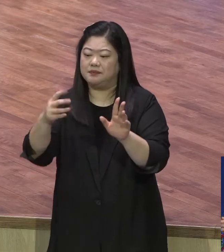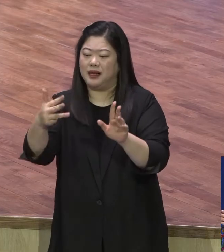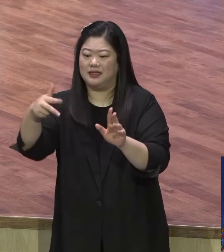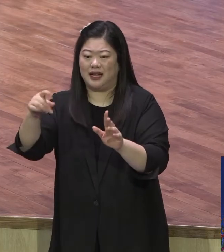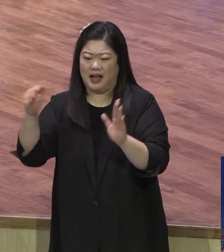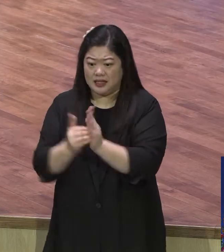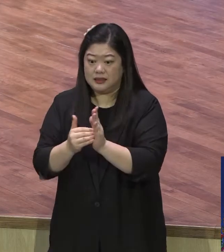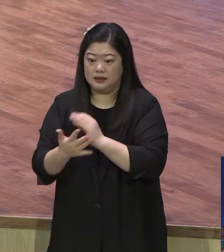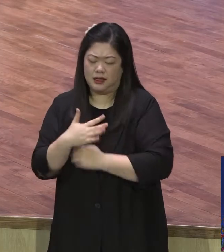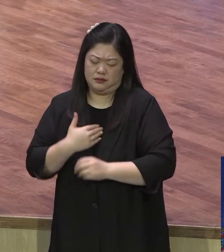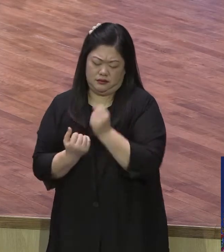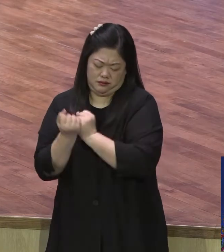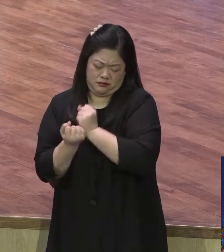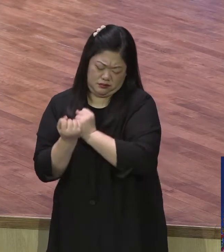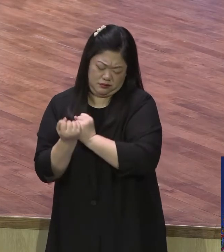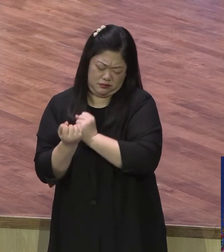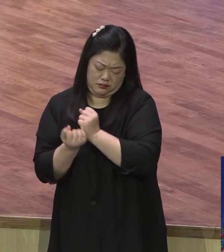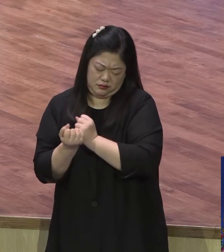작은 사람들이었다 내가